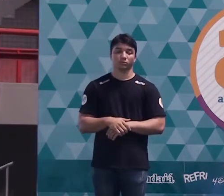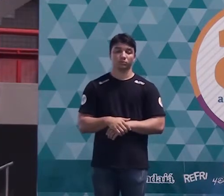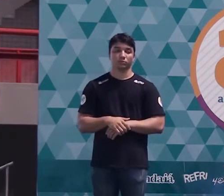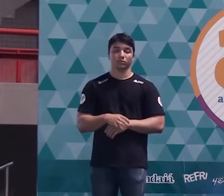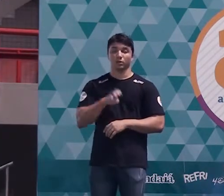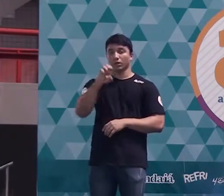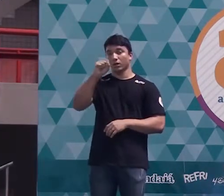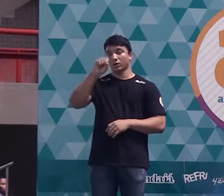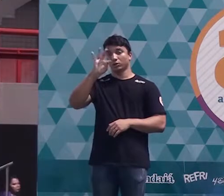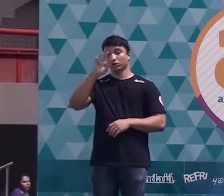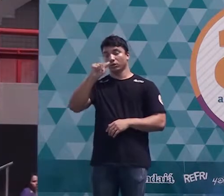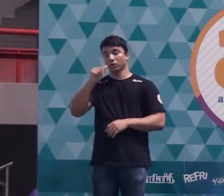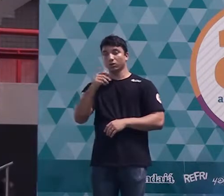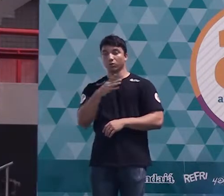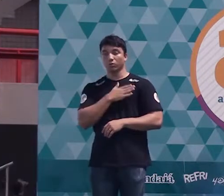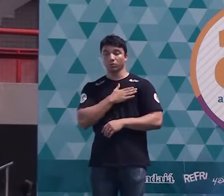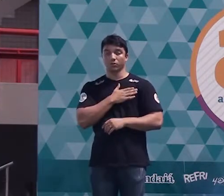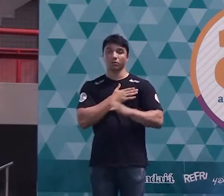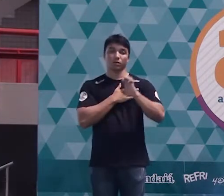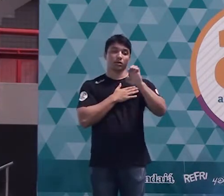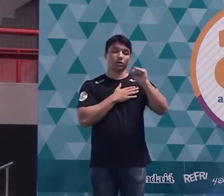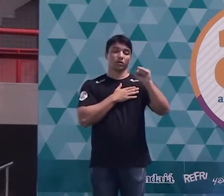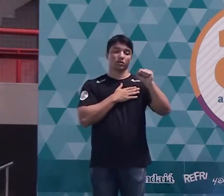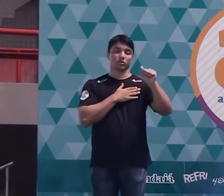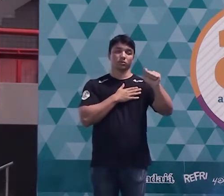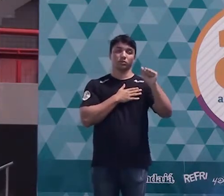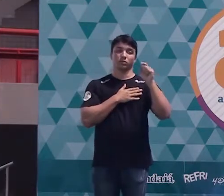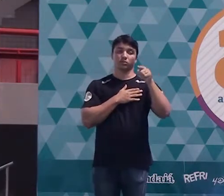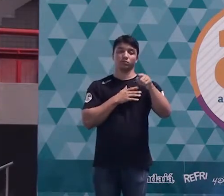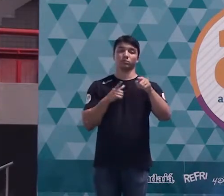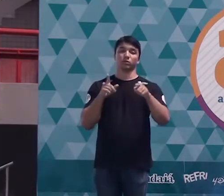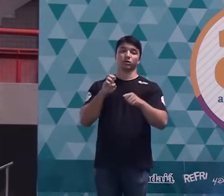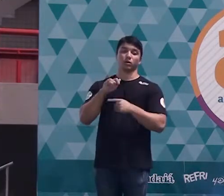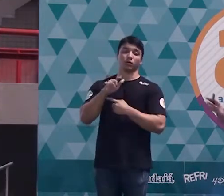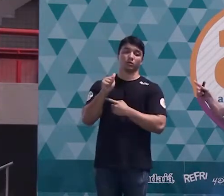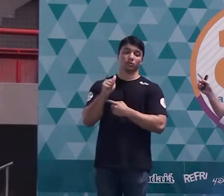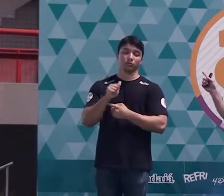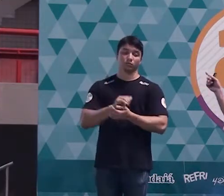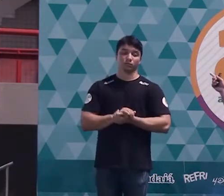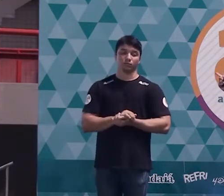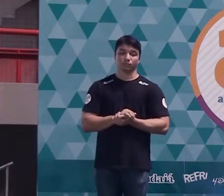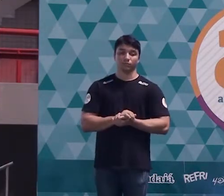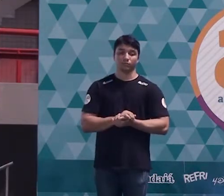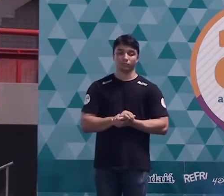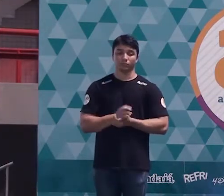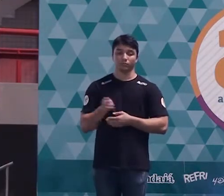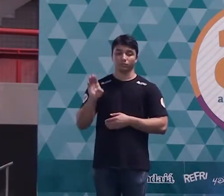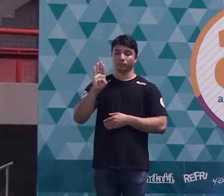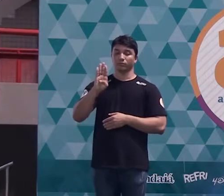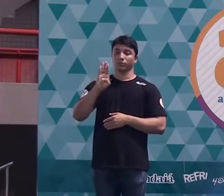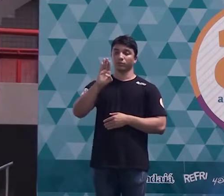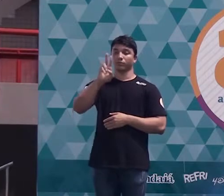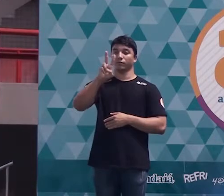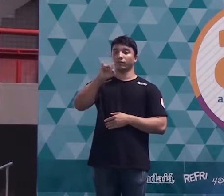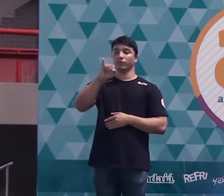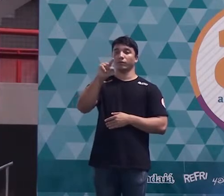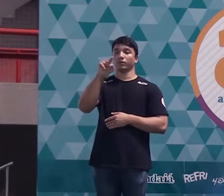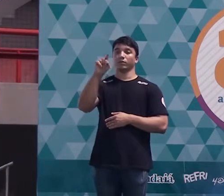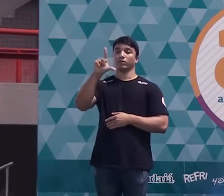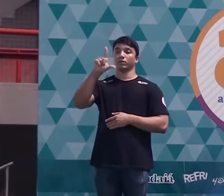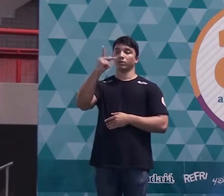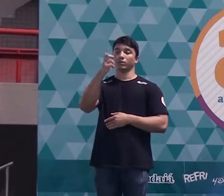Então, esta, essa e aquela. No item B diz,